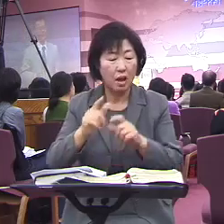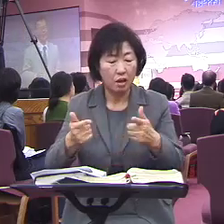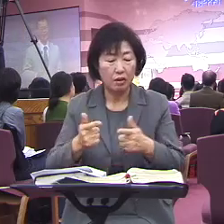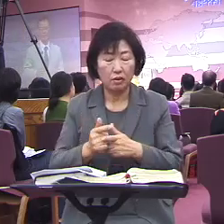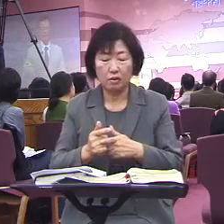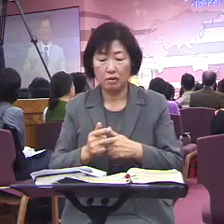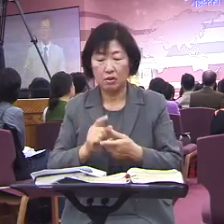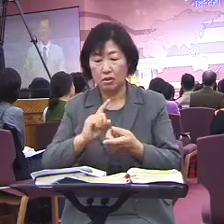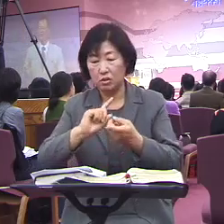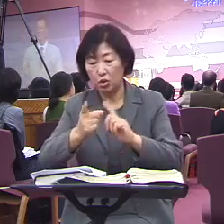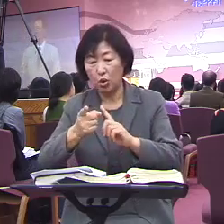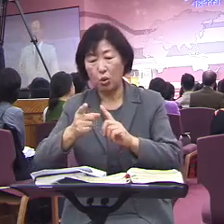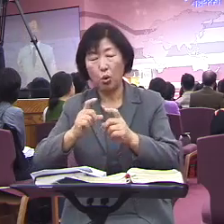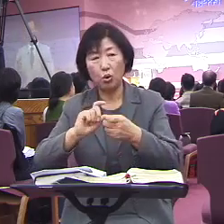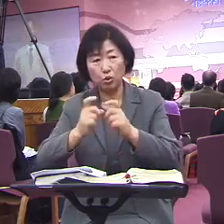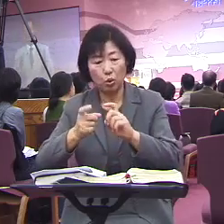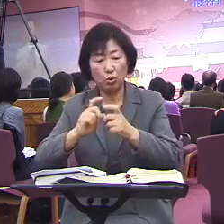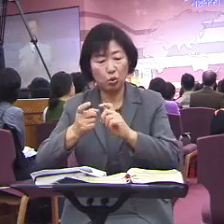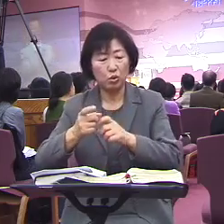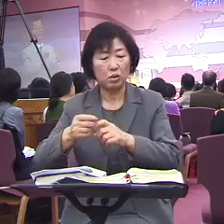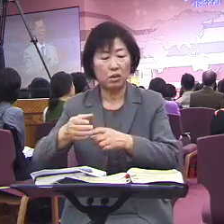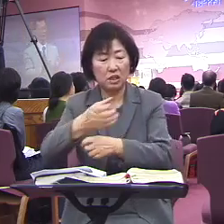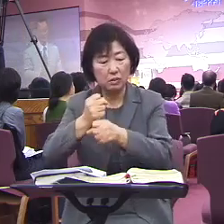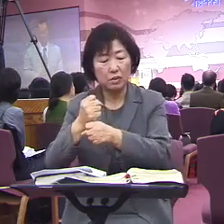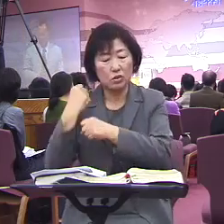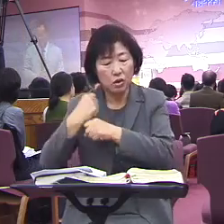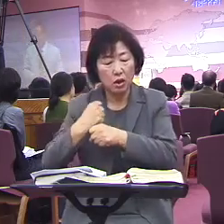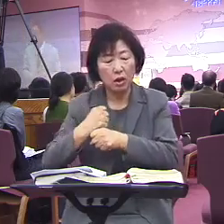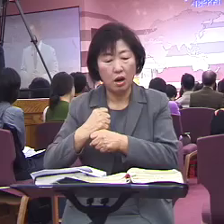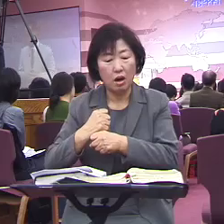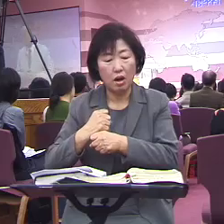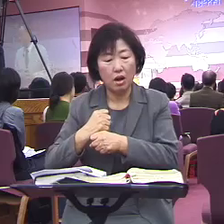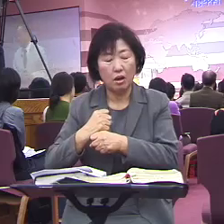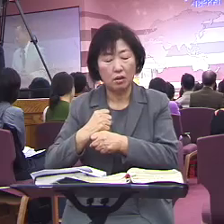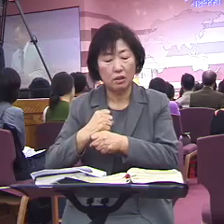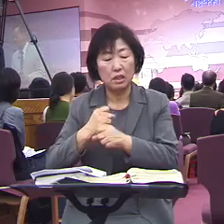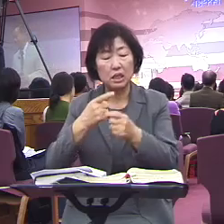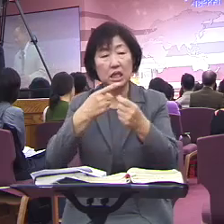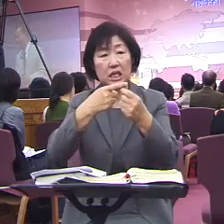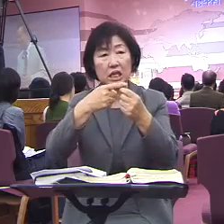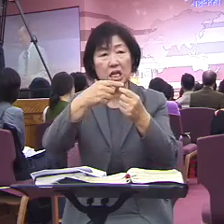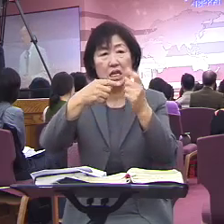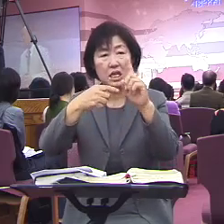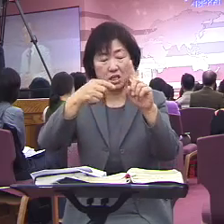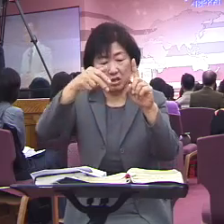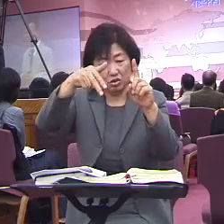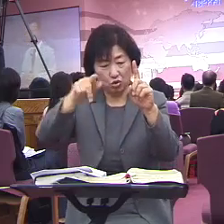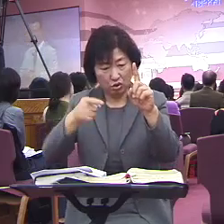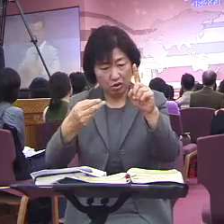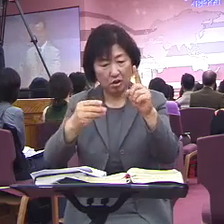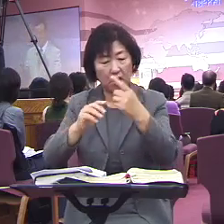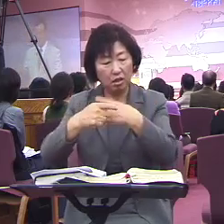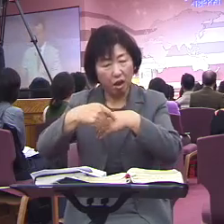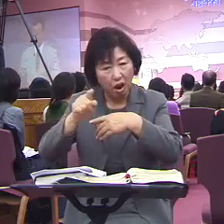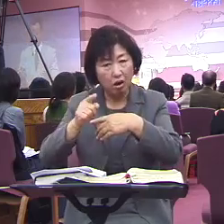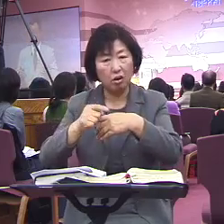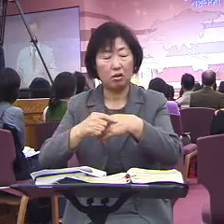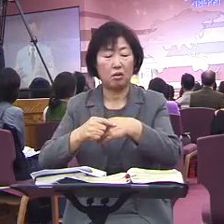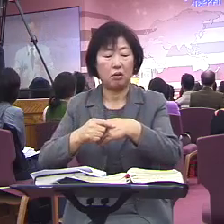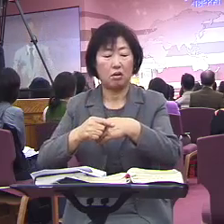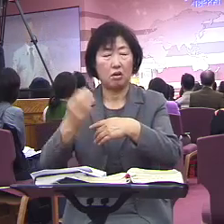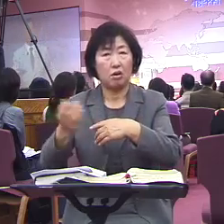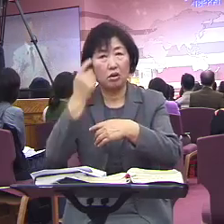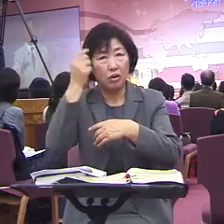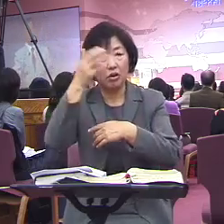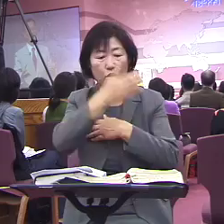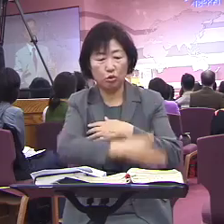것 같아요. 우리가 서로 짐을 지라는 것이 한 사례로 이렇게 1절에 말씀해 주신 것이지 그 밖에도 얼마나 많습니까? 우리의 염려,